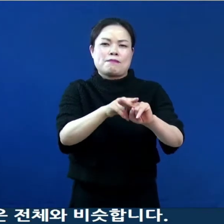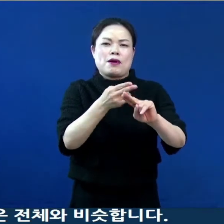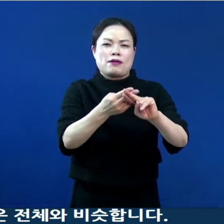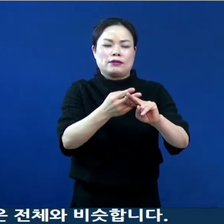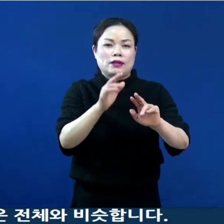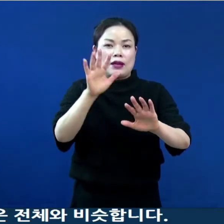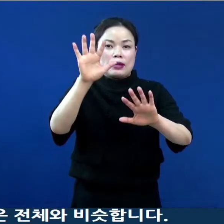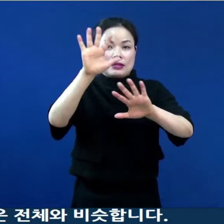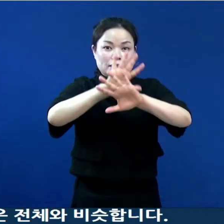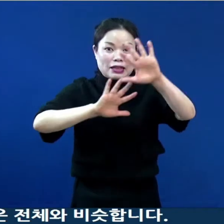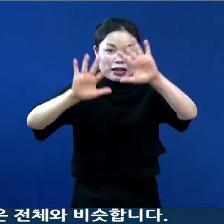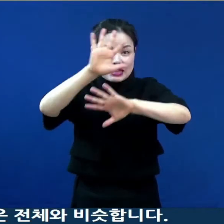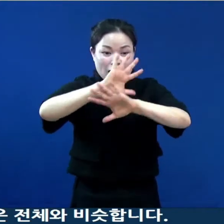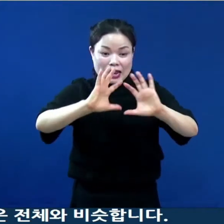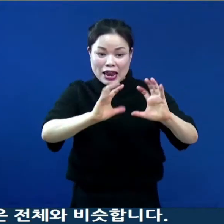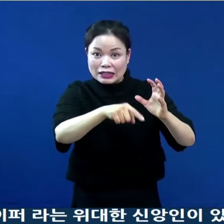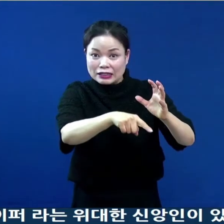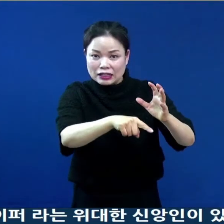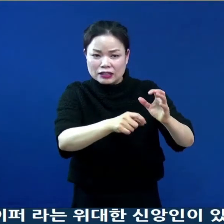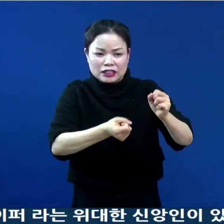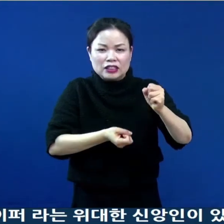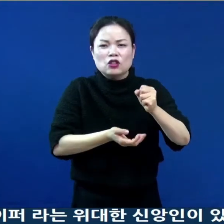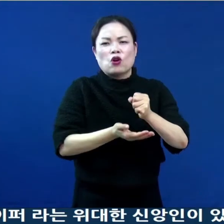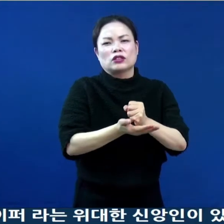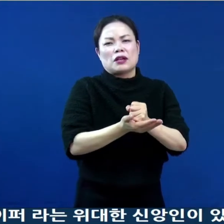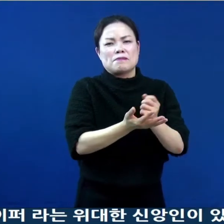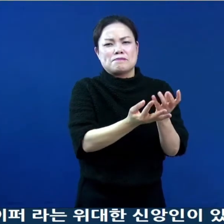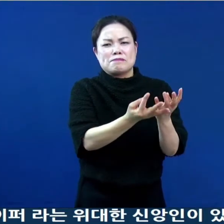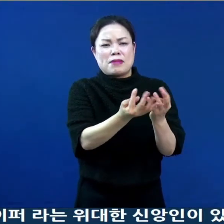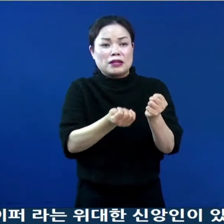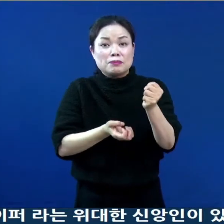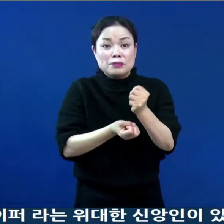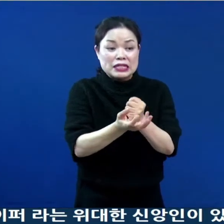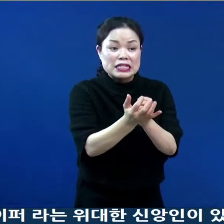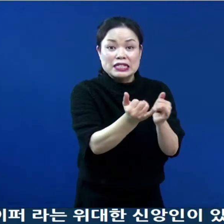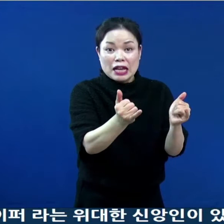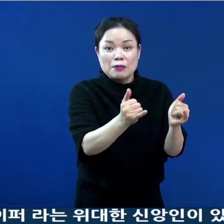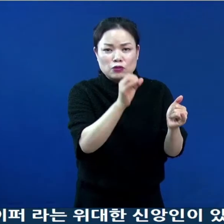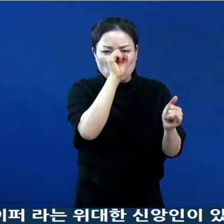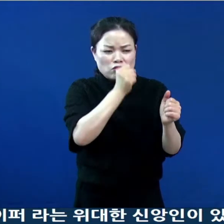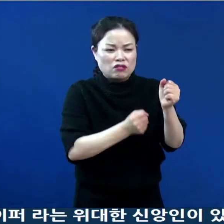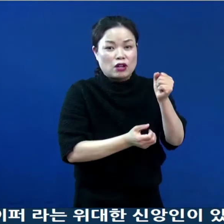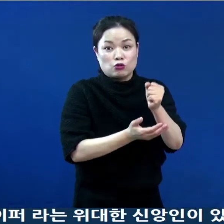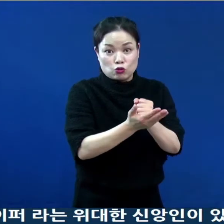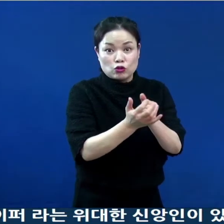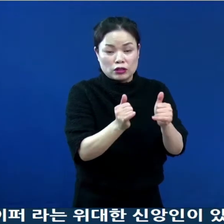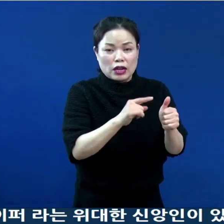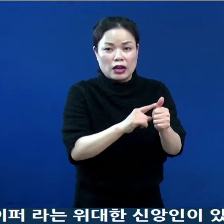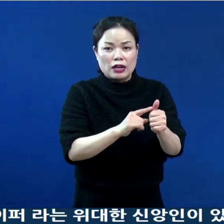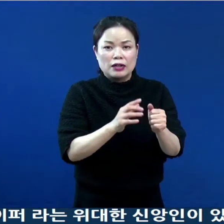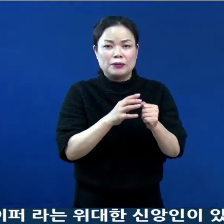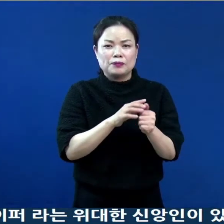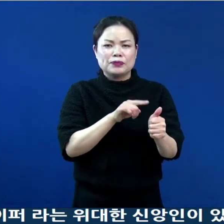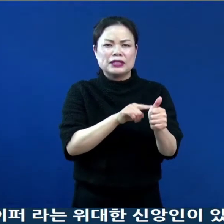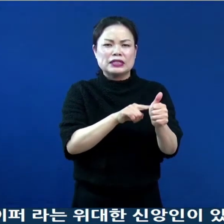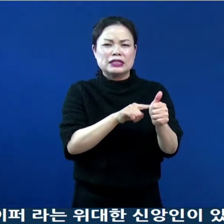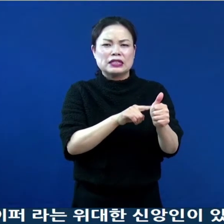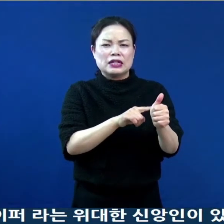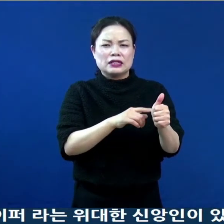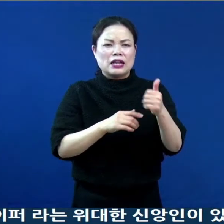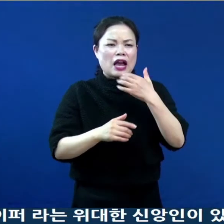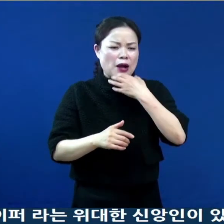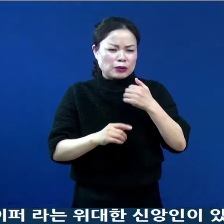네덜란드 근대사에 가장 영향력을 많이 미친 사람 중에 한 분인데, 아브라함 카이퍼의 인생에